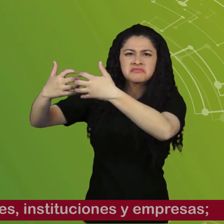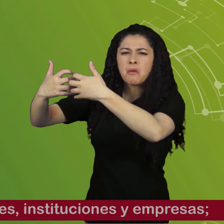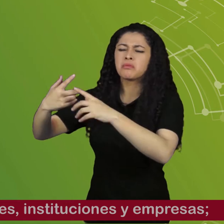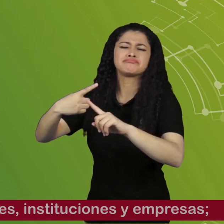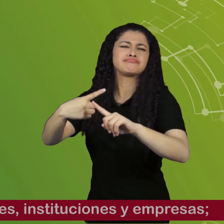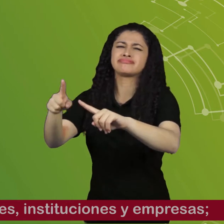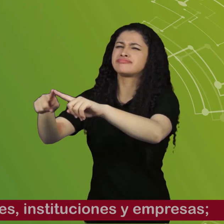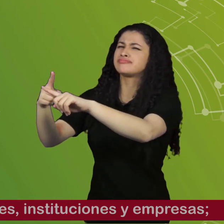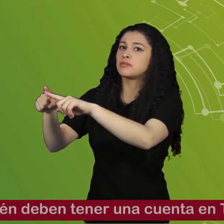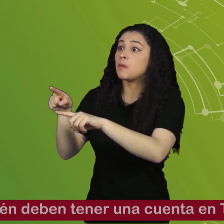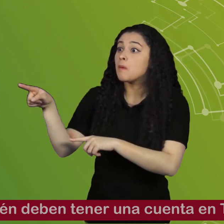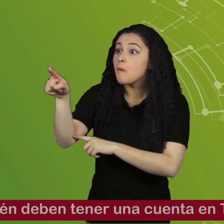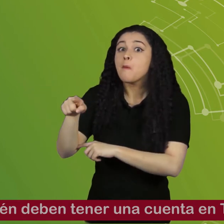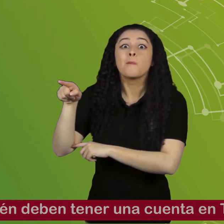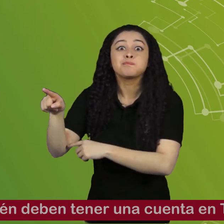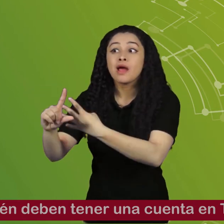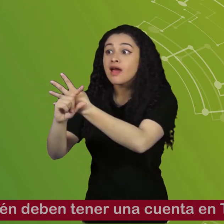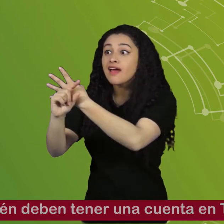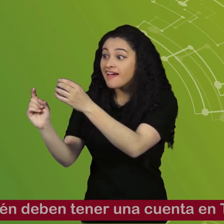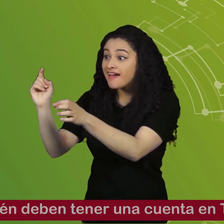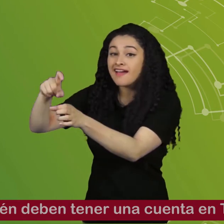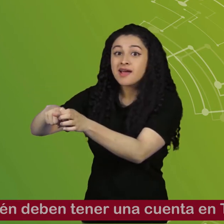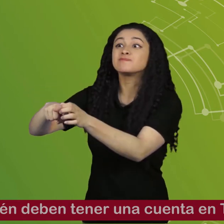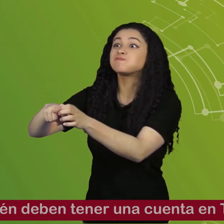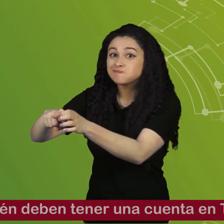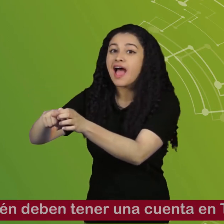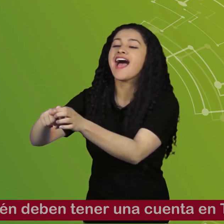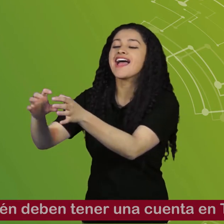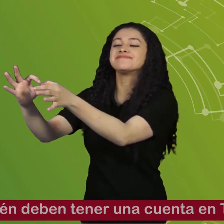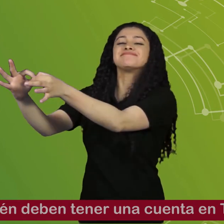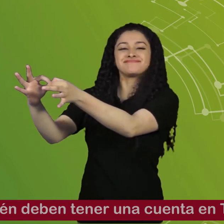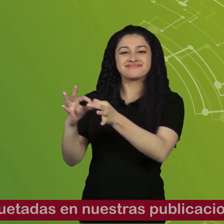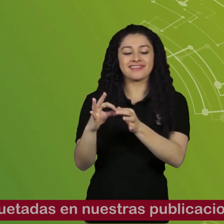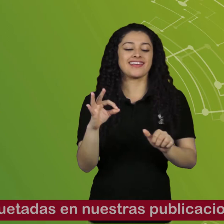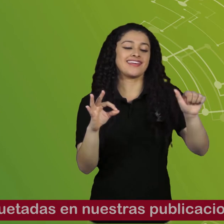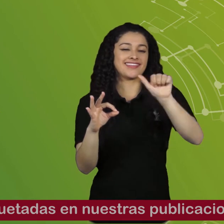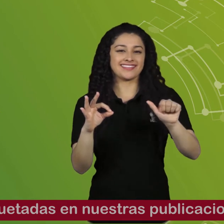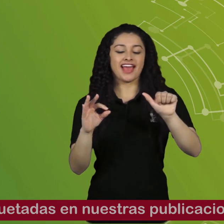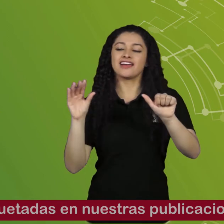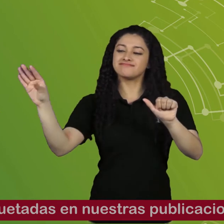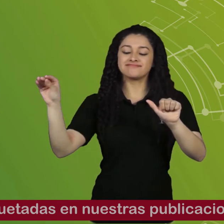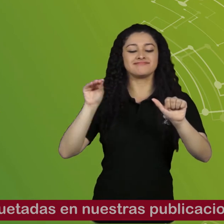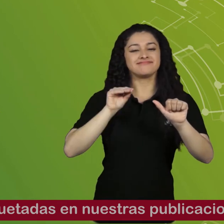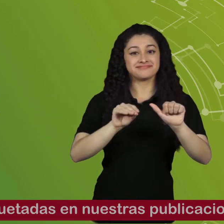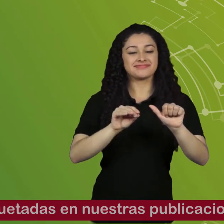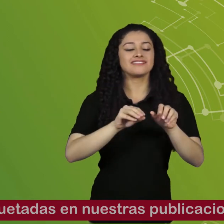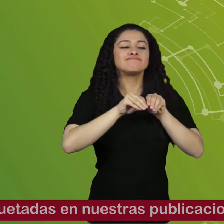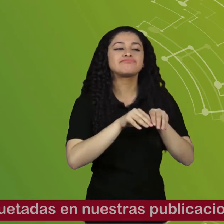entidades, instituciones y empresas, las cuales también deben tener una cuenta en Twitter para ser etiquetadas en